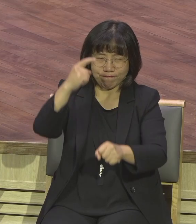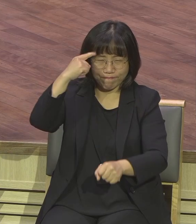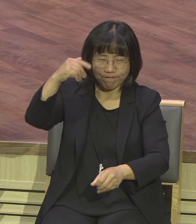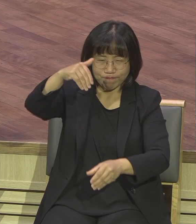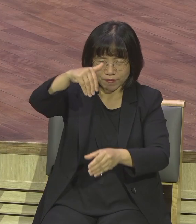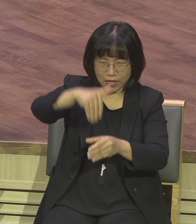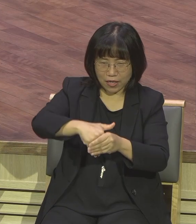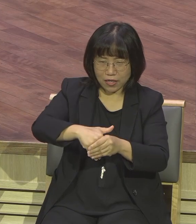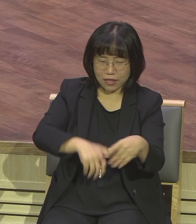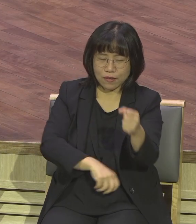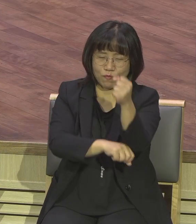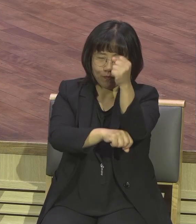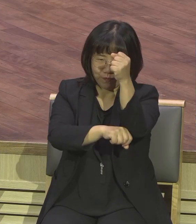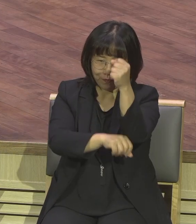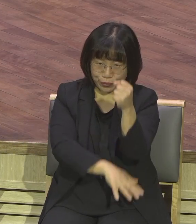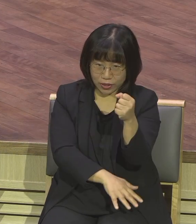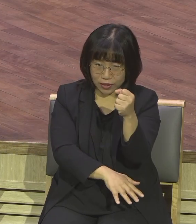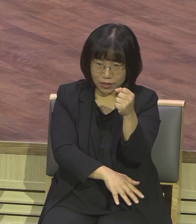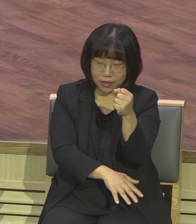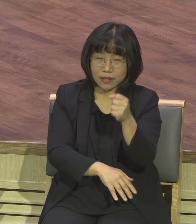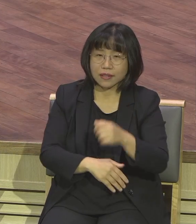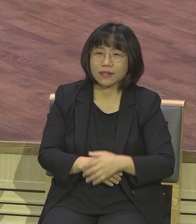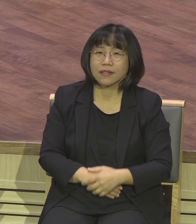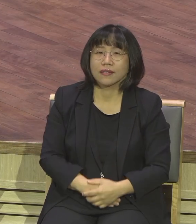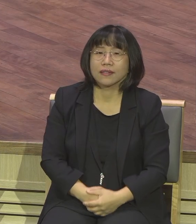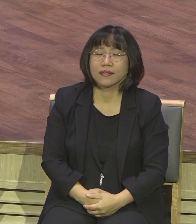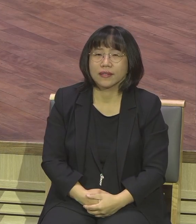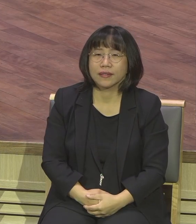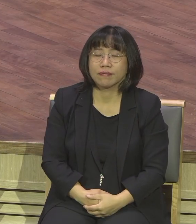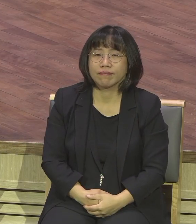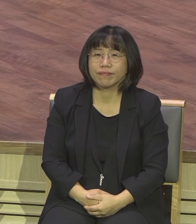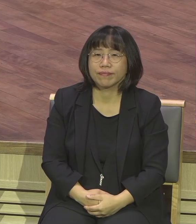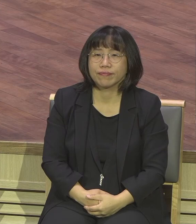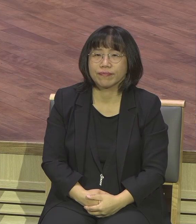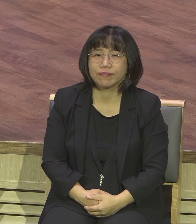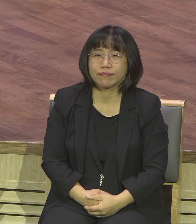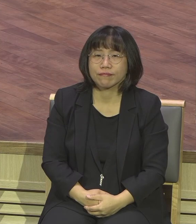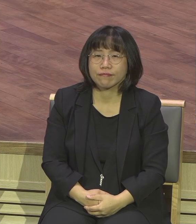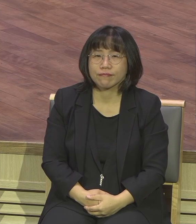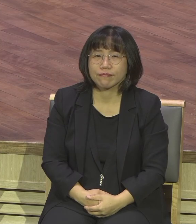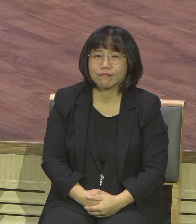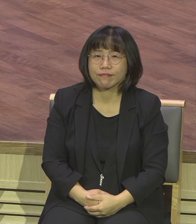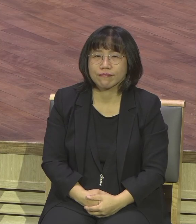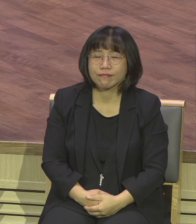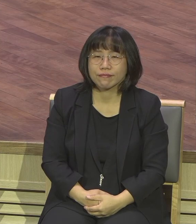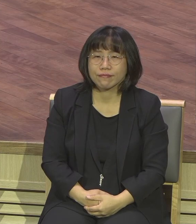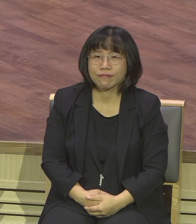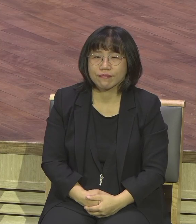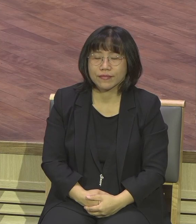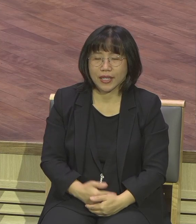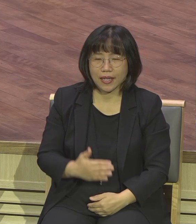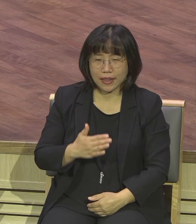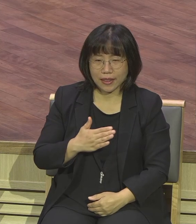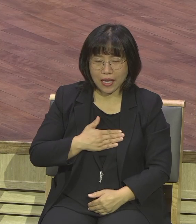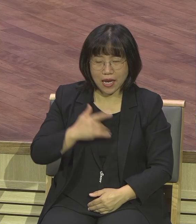있으면 어떤 일이 나느냐? 이것이 나의